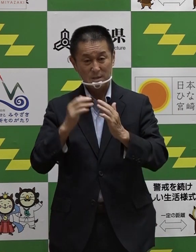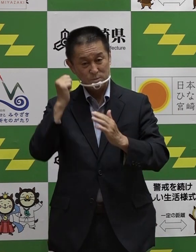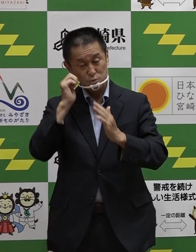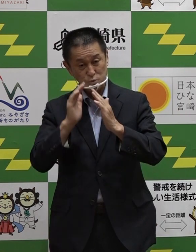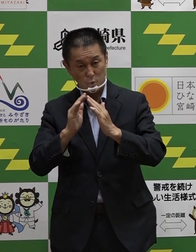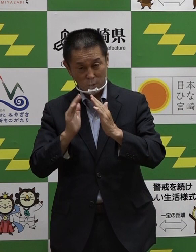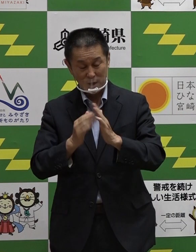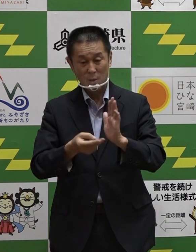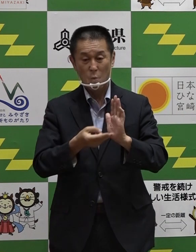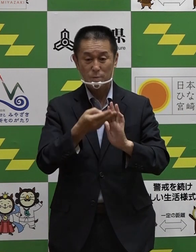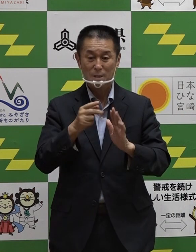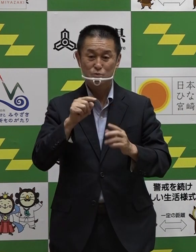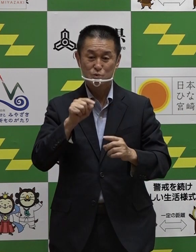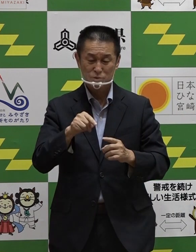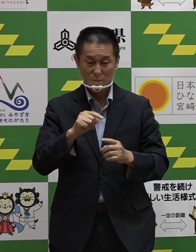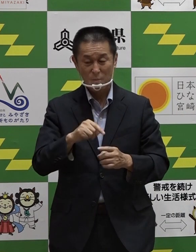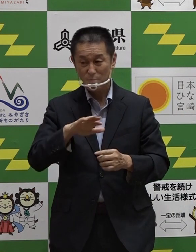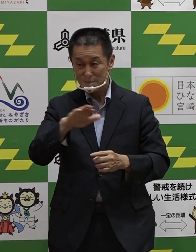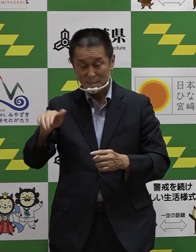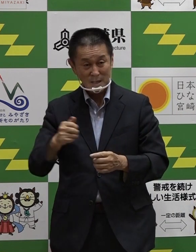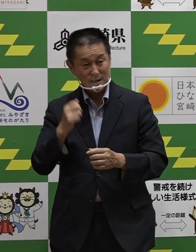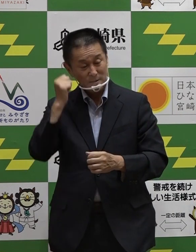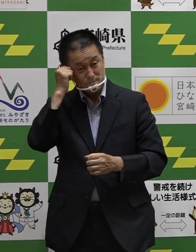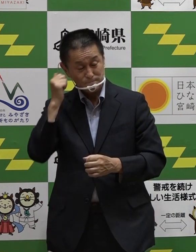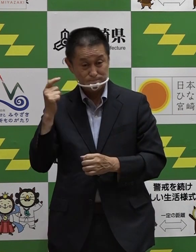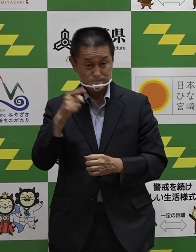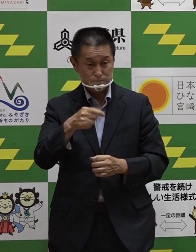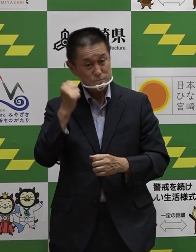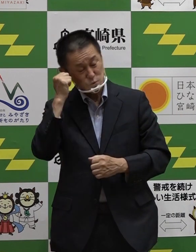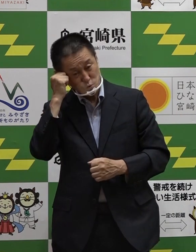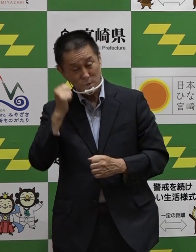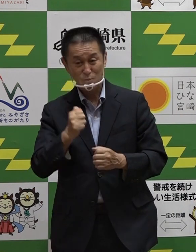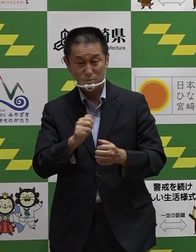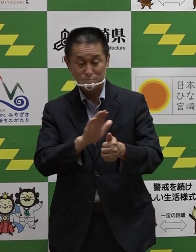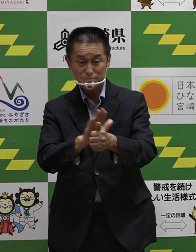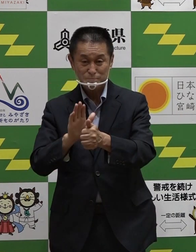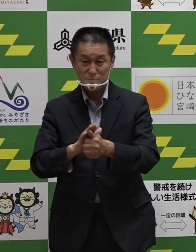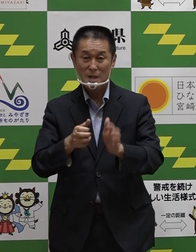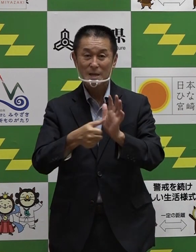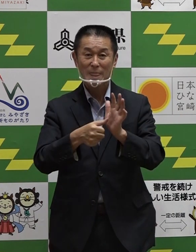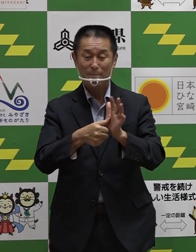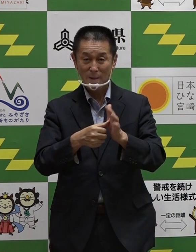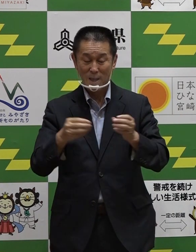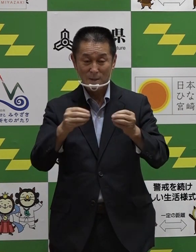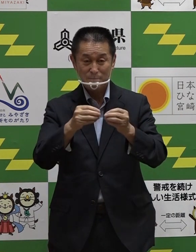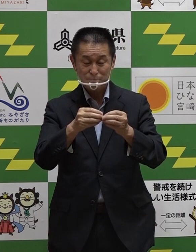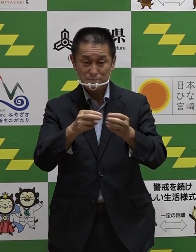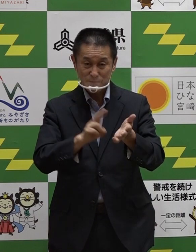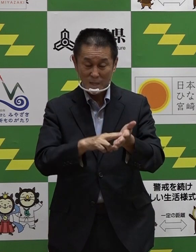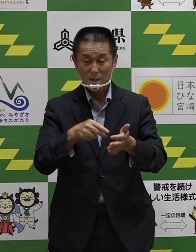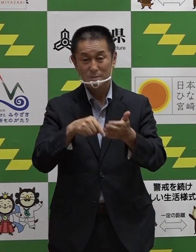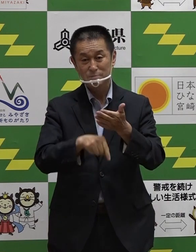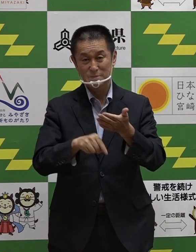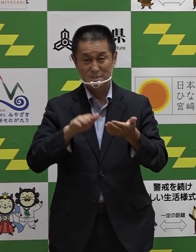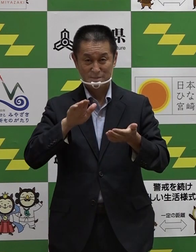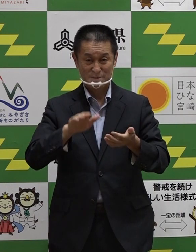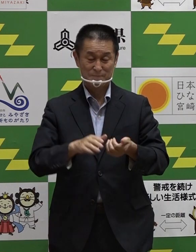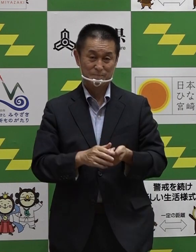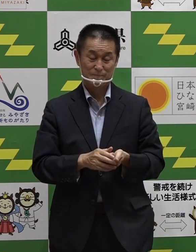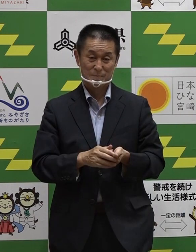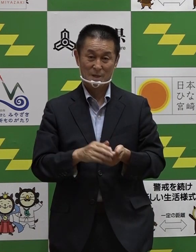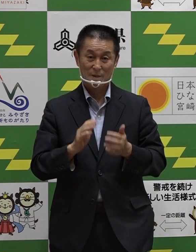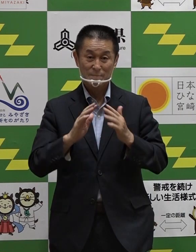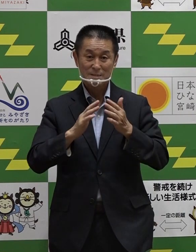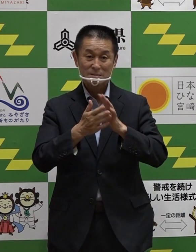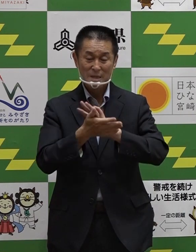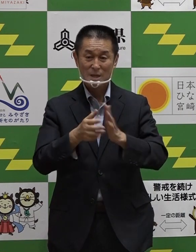ひ、宿泊をして応援をしていただきたいというのがこの名前の意味合いでありますし、もともと本県